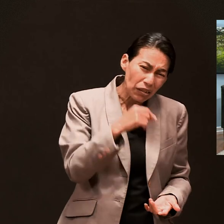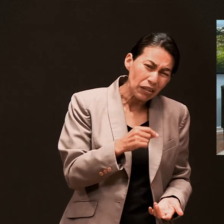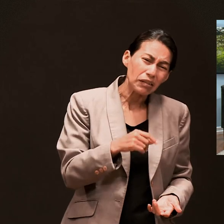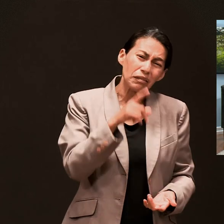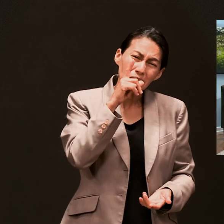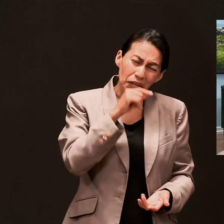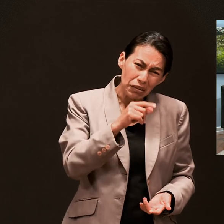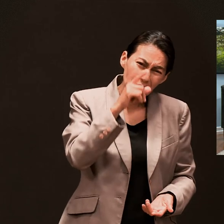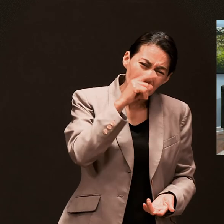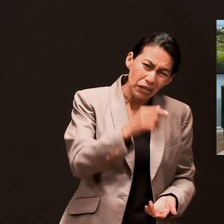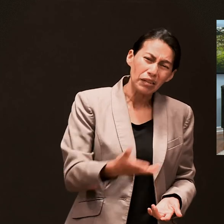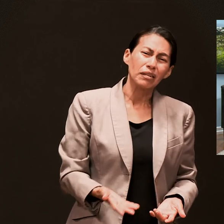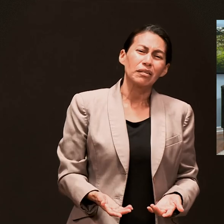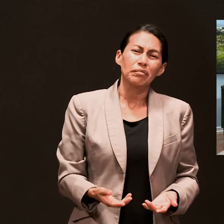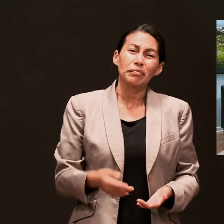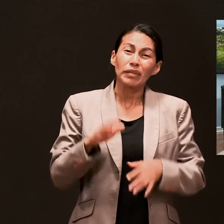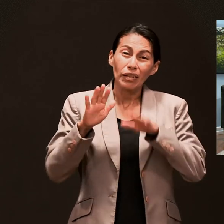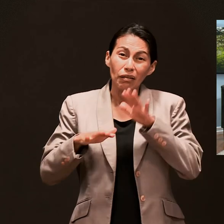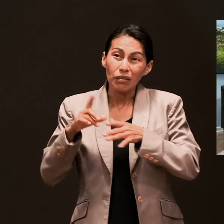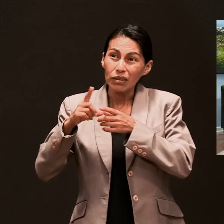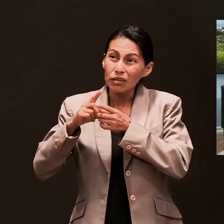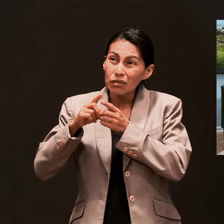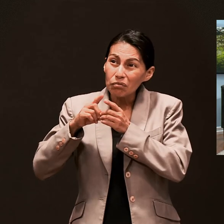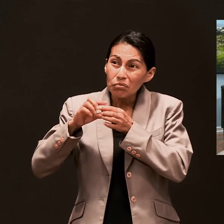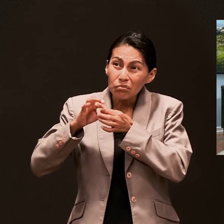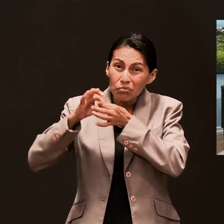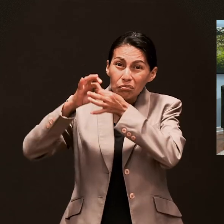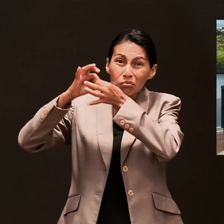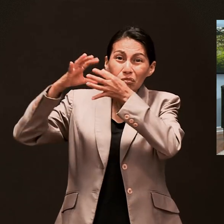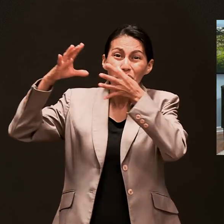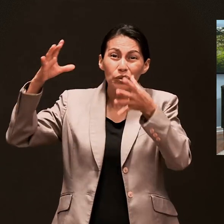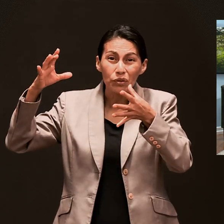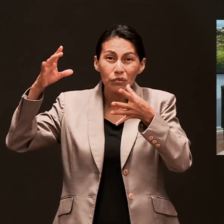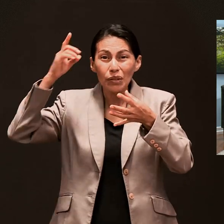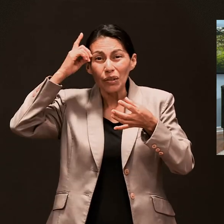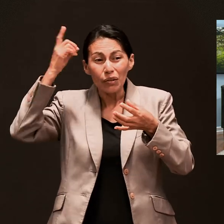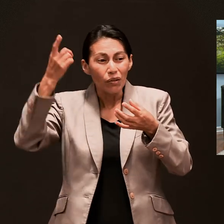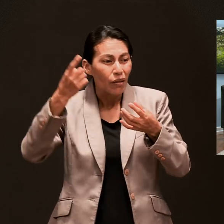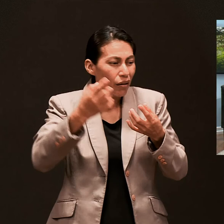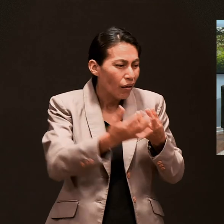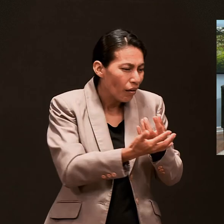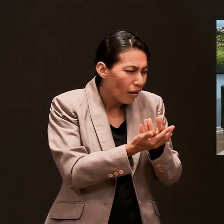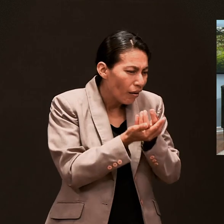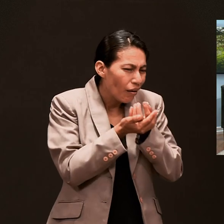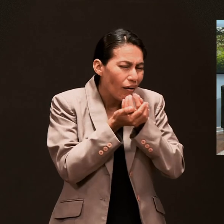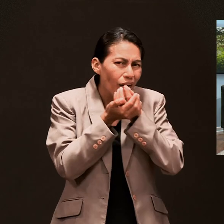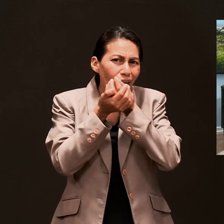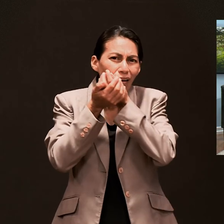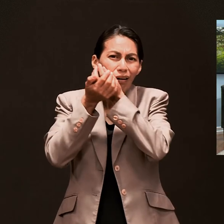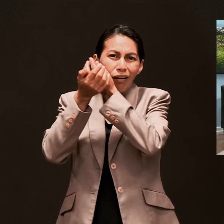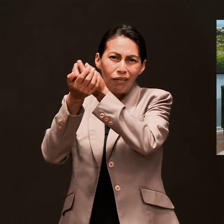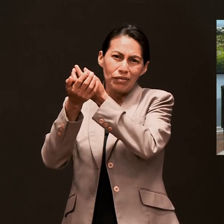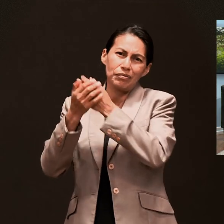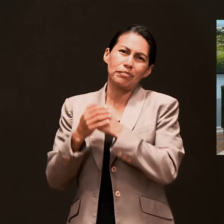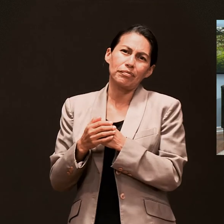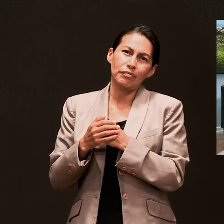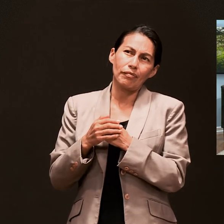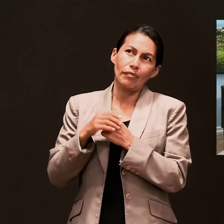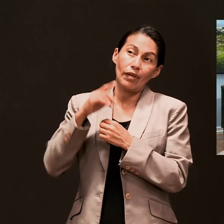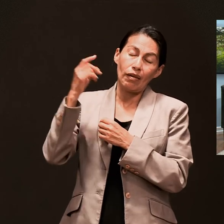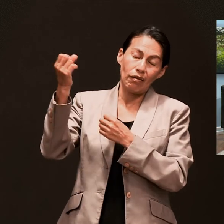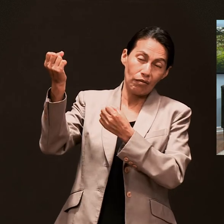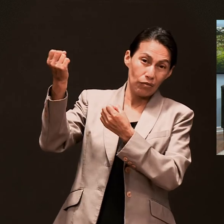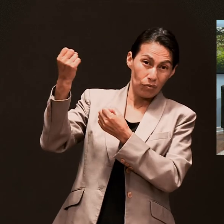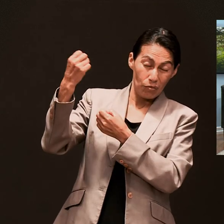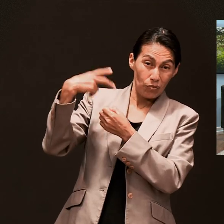a veces nos desligamos de él y pecamos y él está dispuesto a volvernos el espíritu